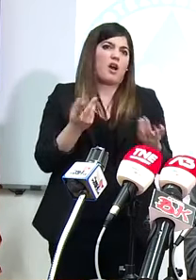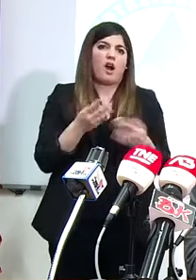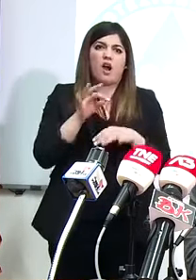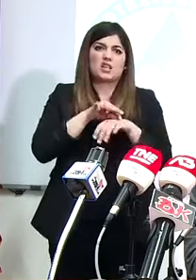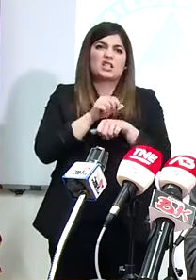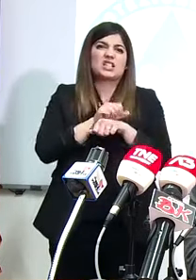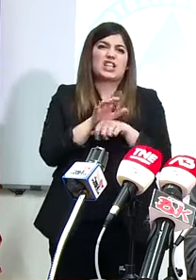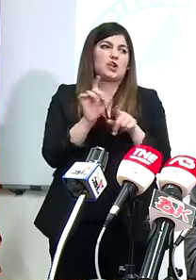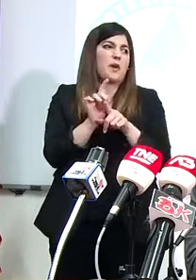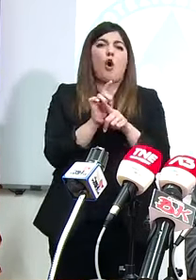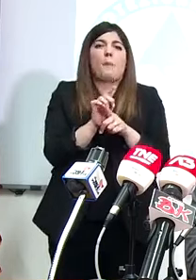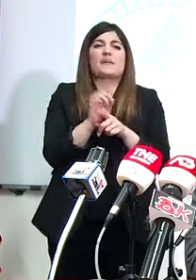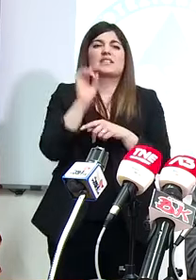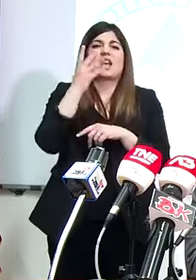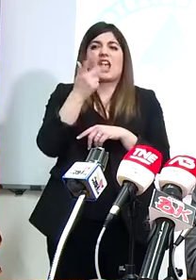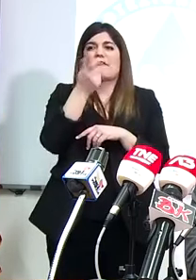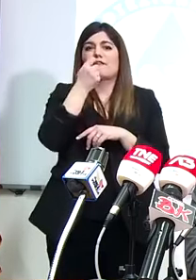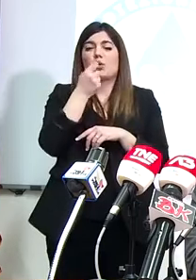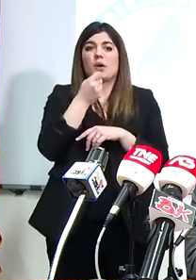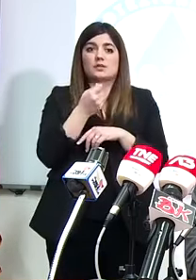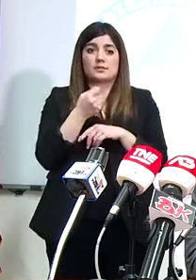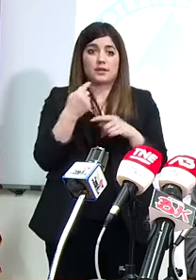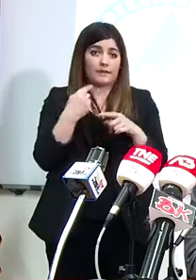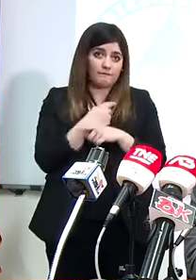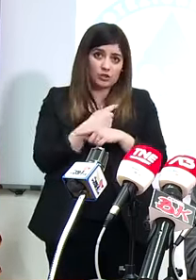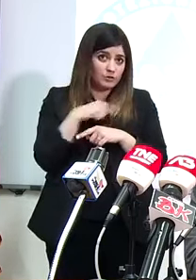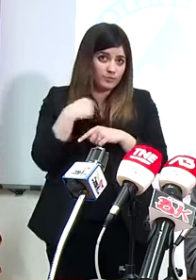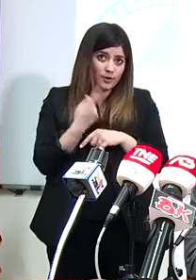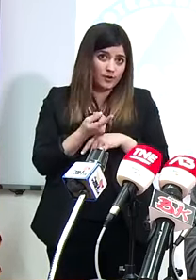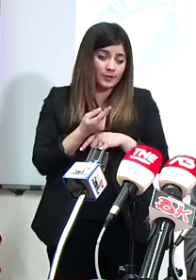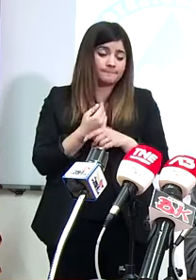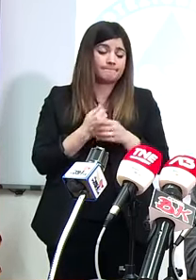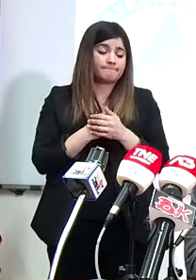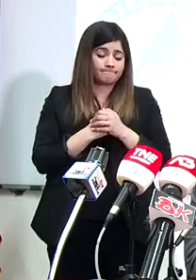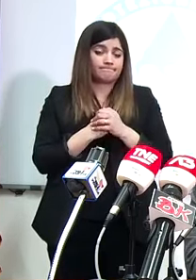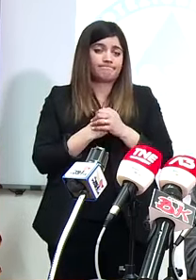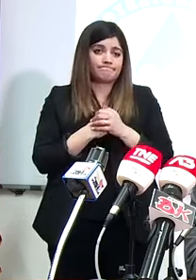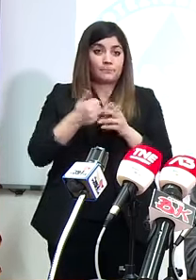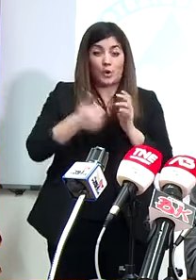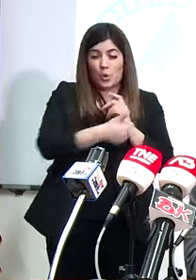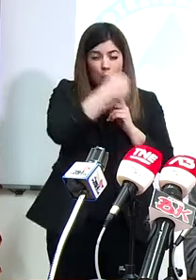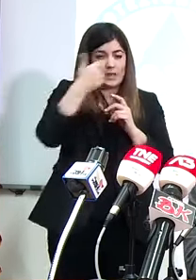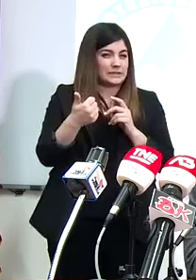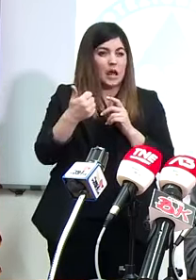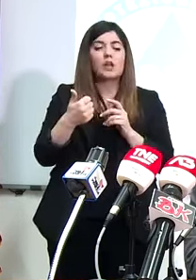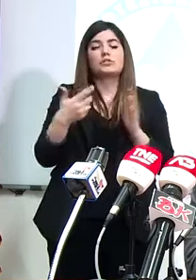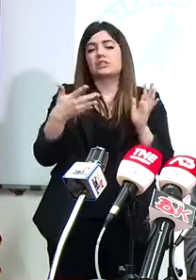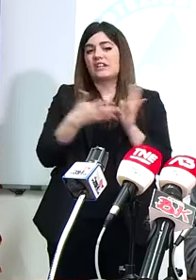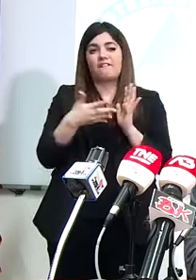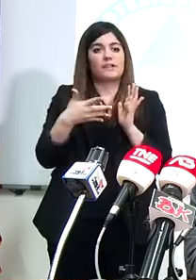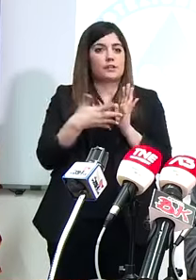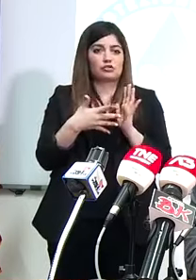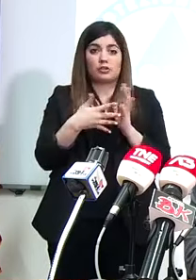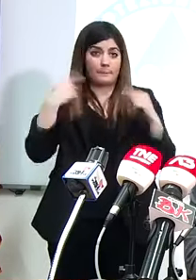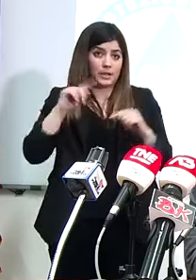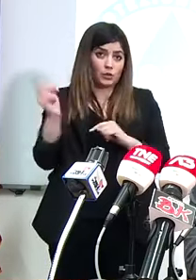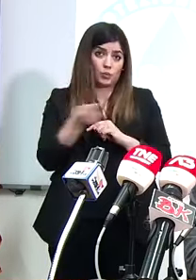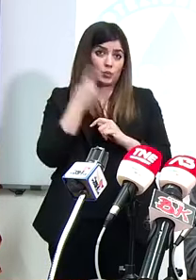sono guardate quest'anno è stato duro lo è stato per tutti noi cittadini e noi ci sentiamo la responsabilità delle cure dei